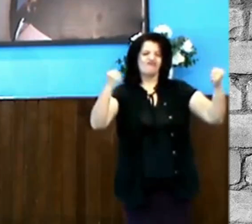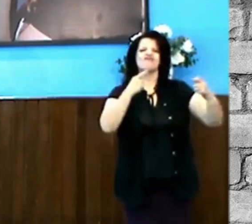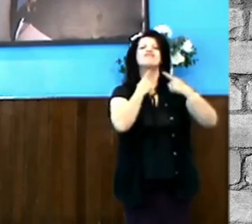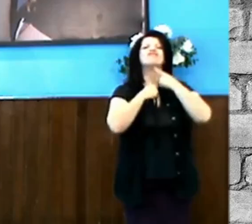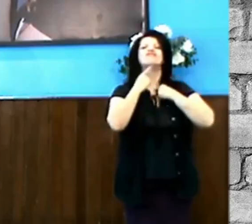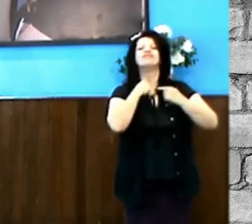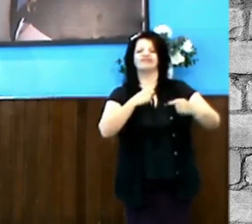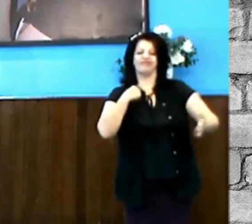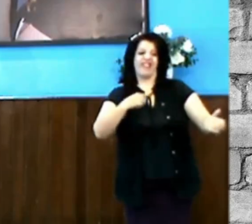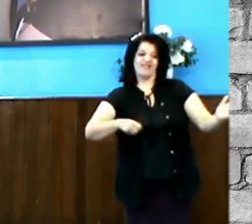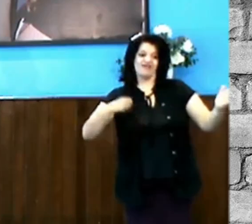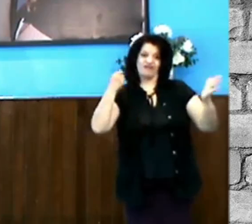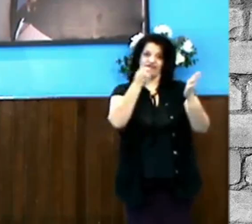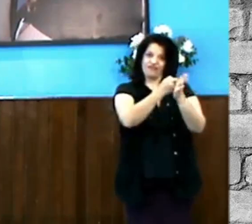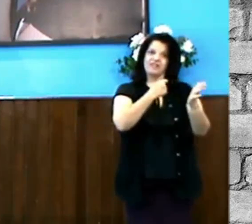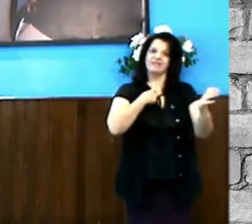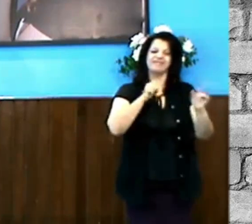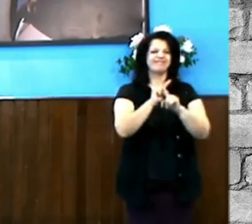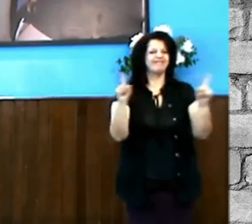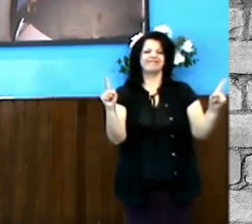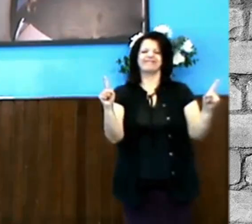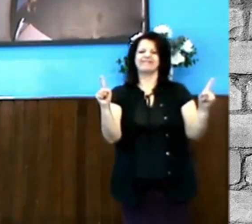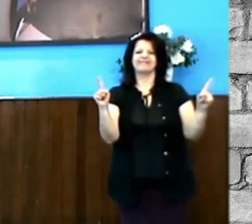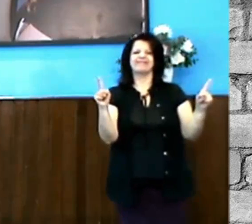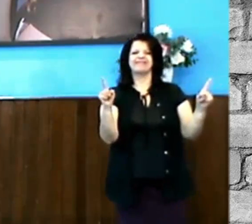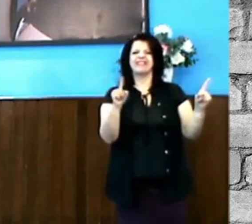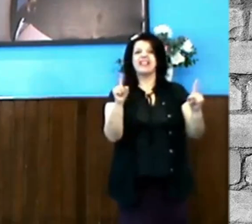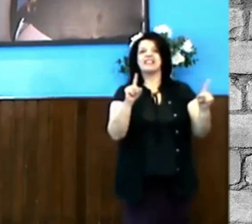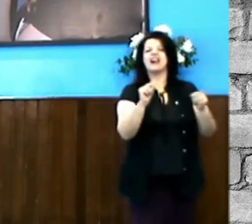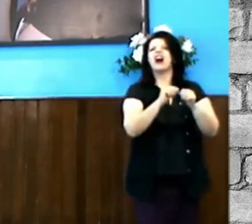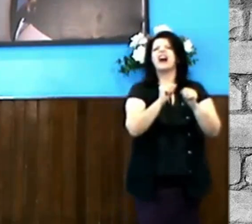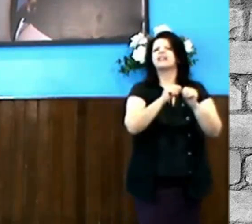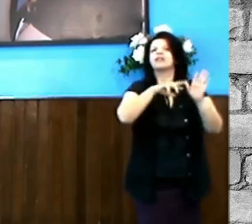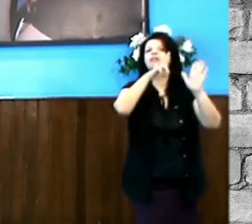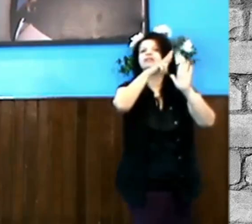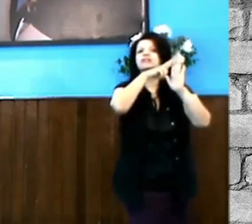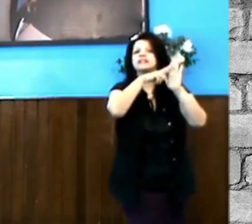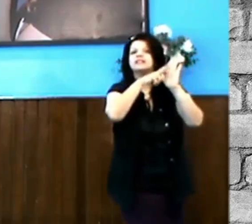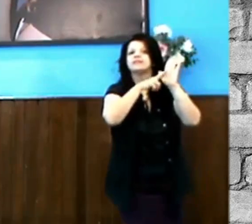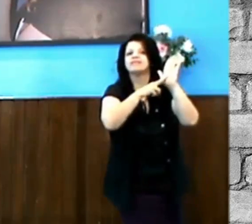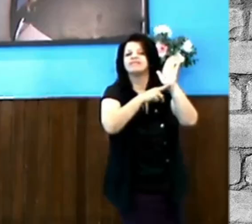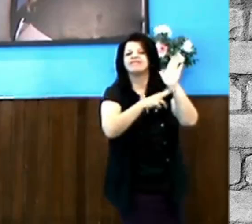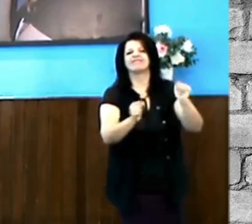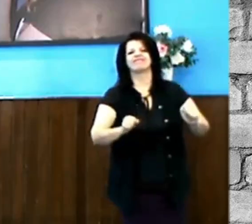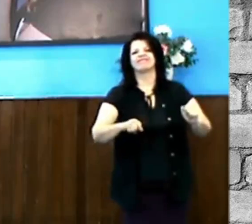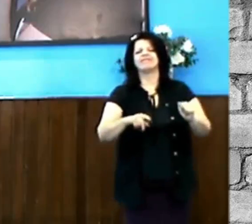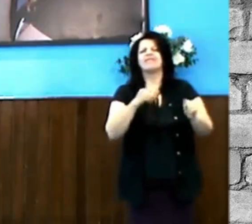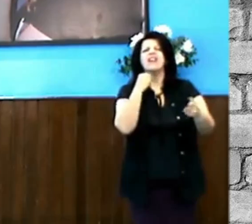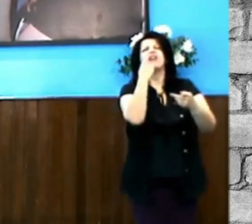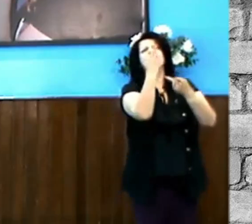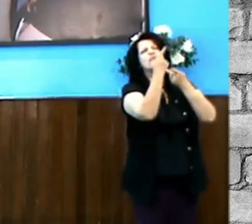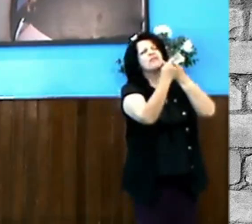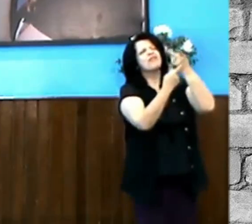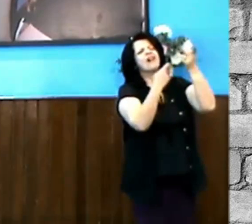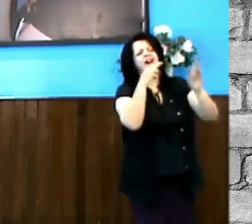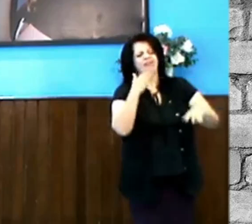Não é a determinação. Não é o cumprimento de obrigações religiosas. É a confissão